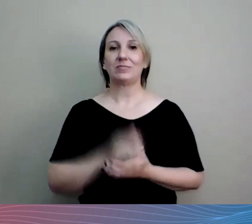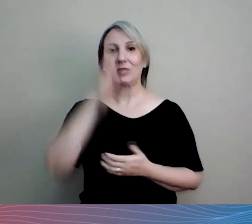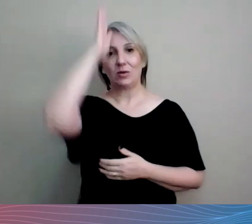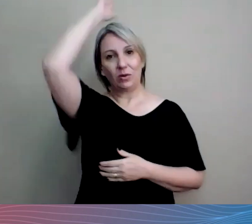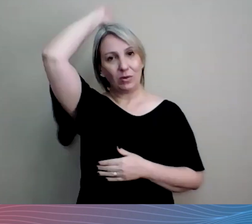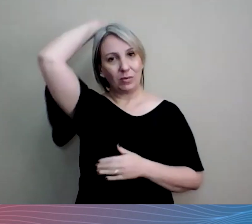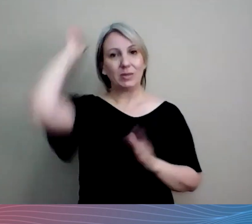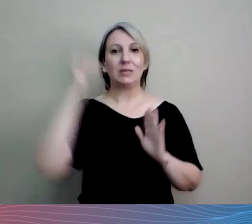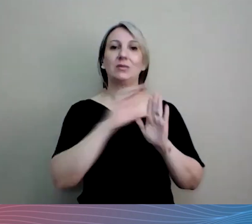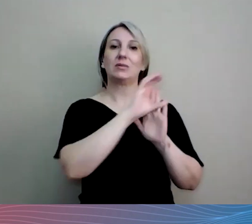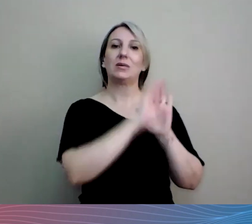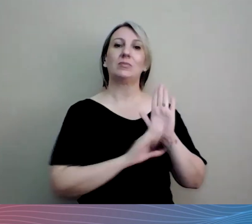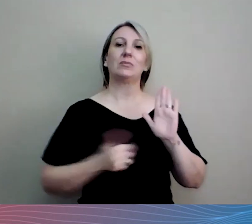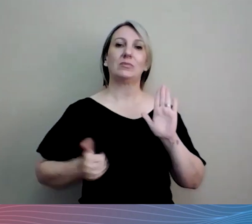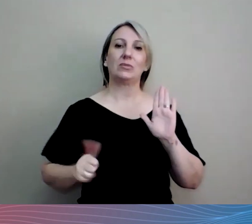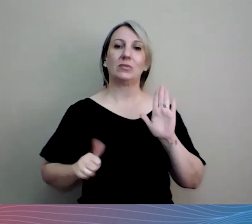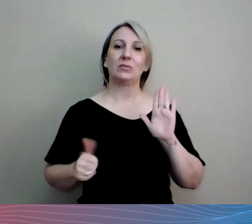Senhor Jesus.